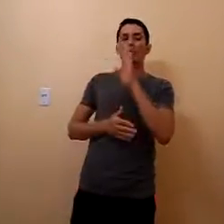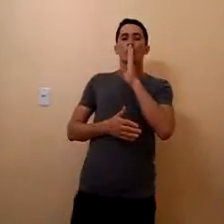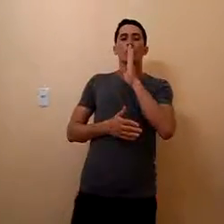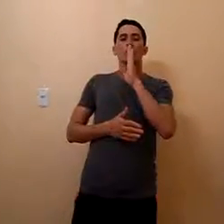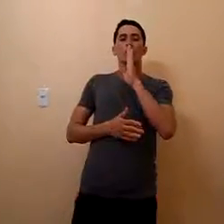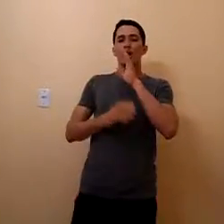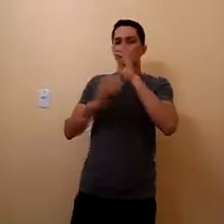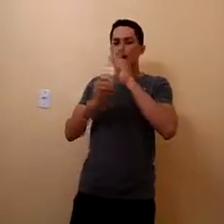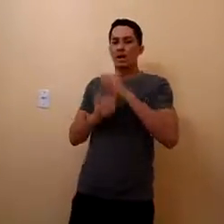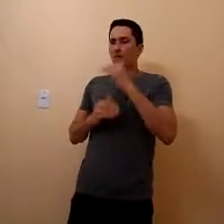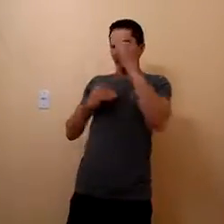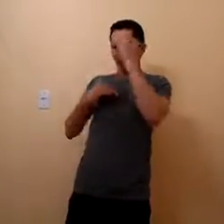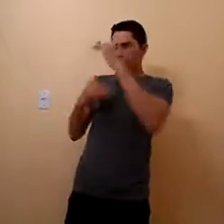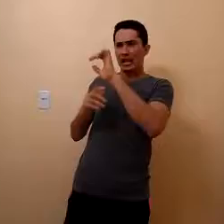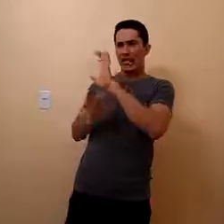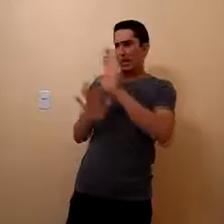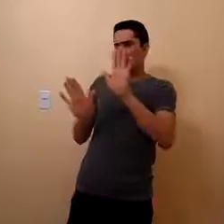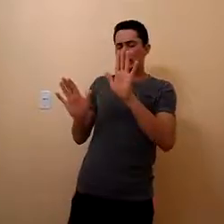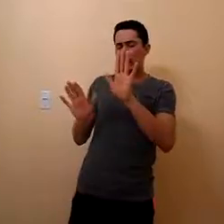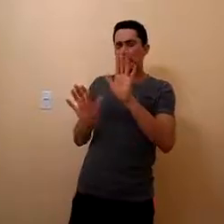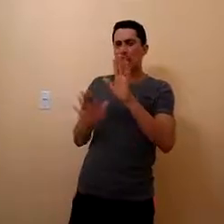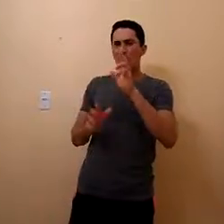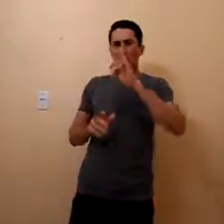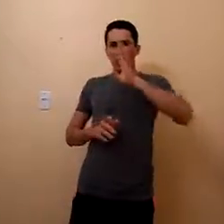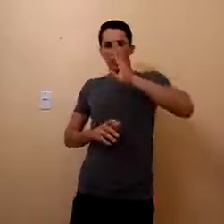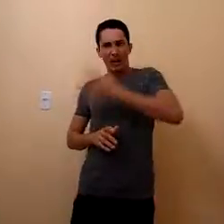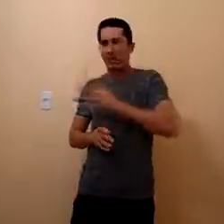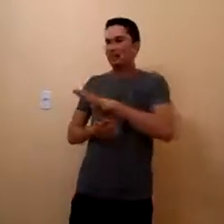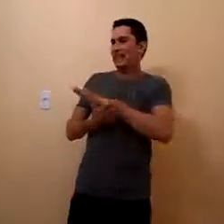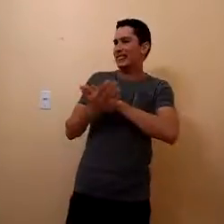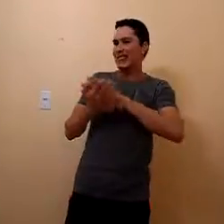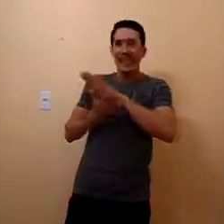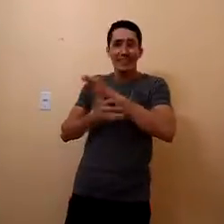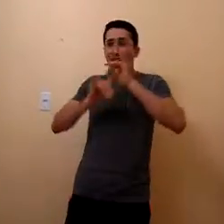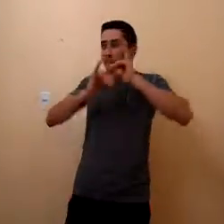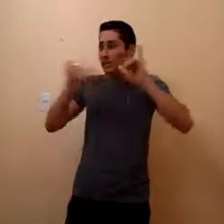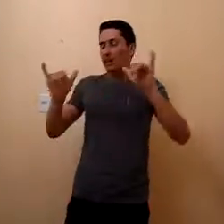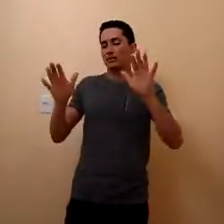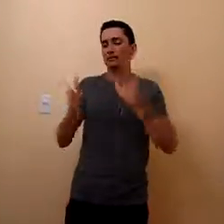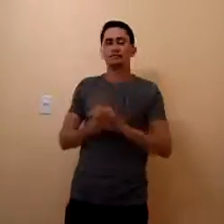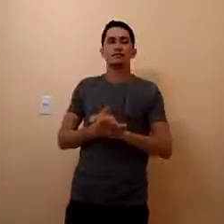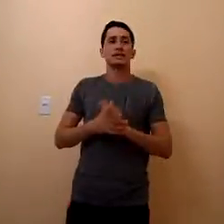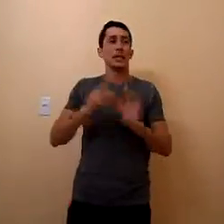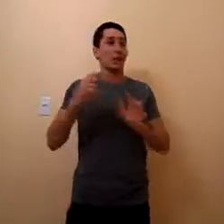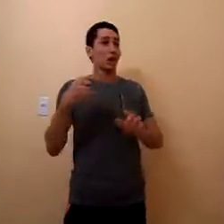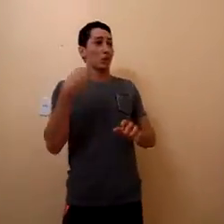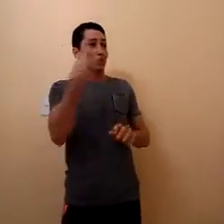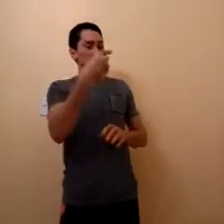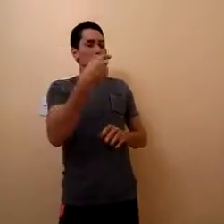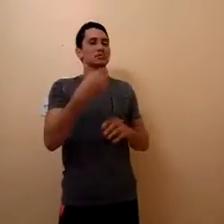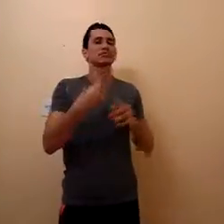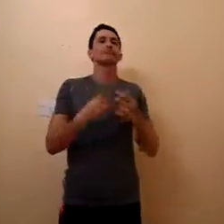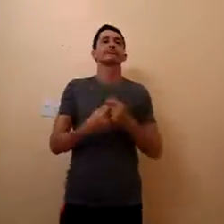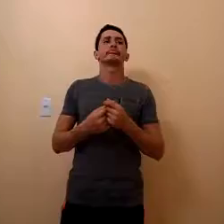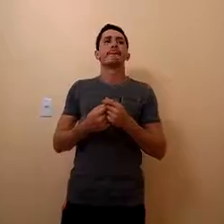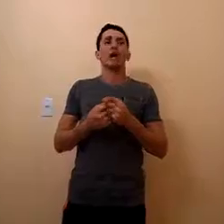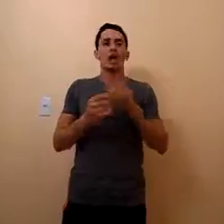Não vou afirmar nada porque eu não vou acusar ninguém, eu não vou falar nada de ninguém aqui. No dia seguinte ao atropelamento, o Detran abriu um processo